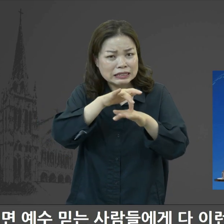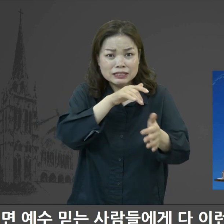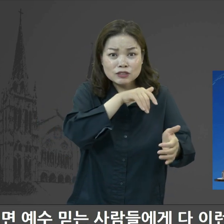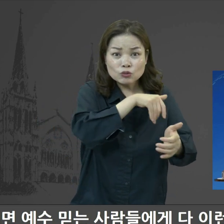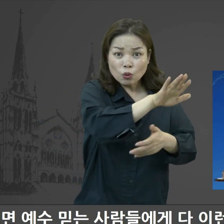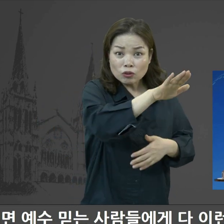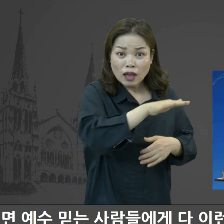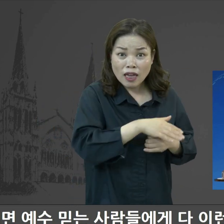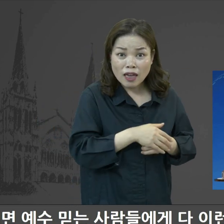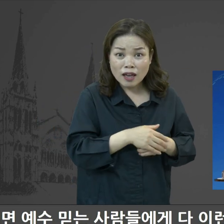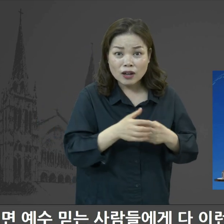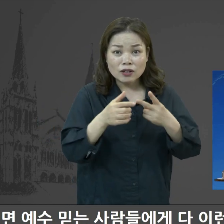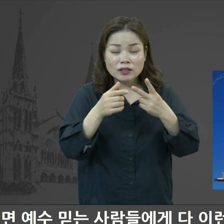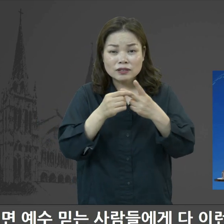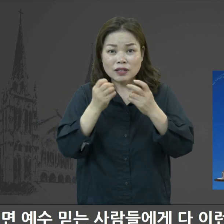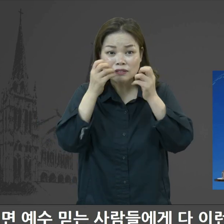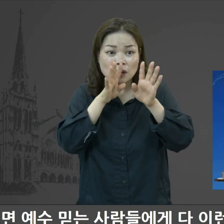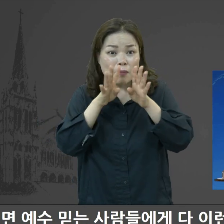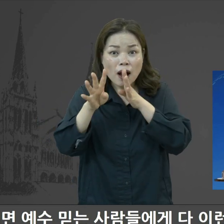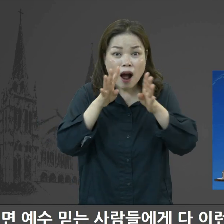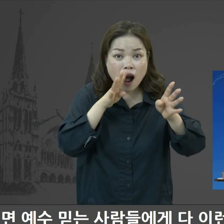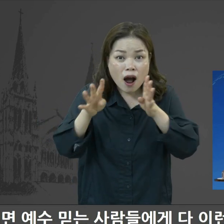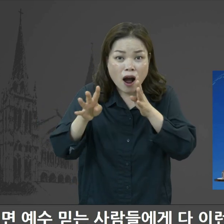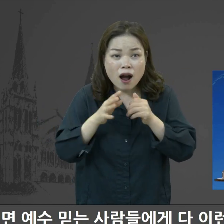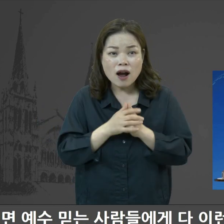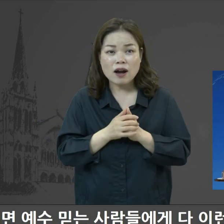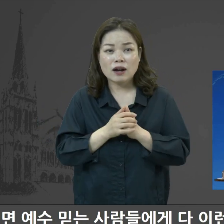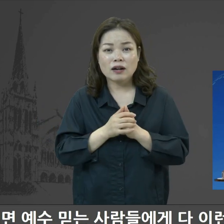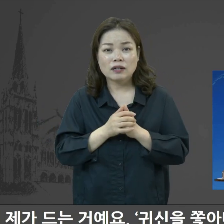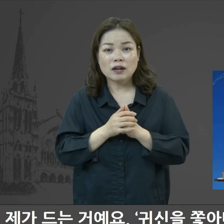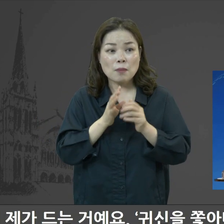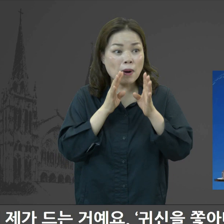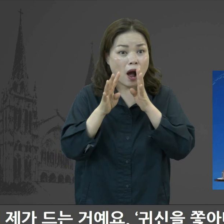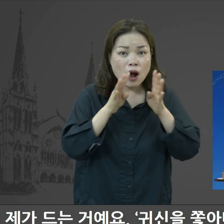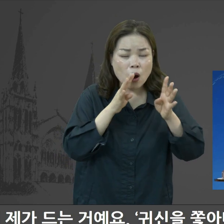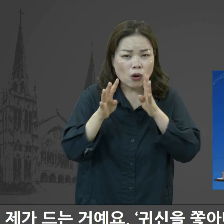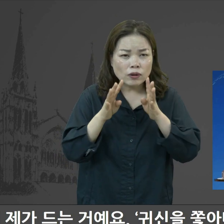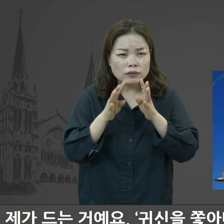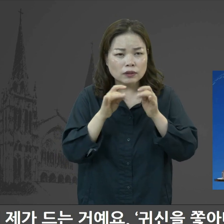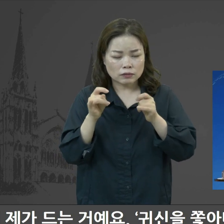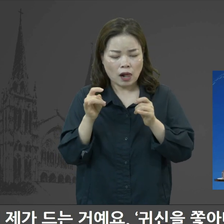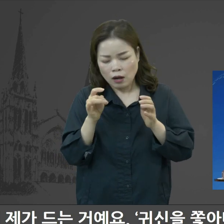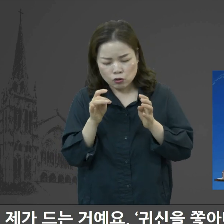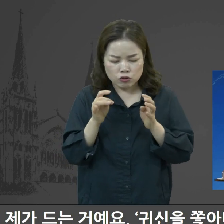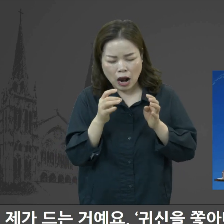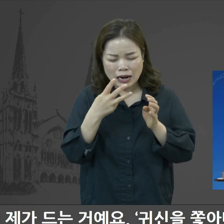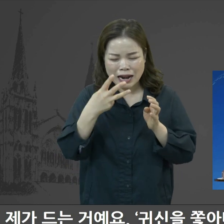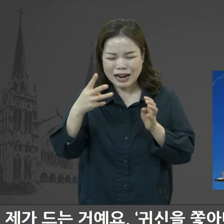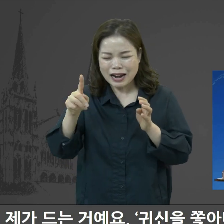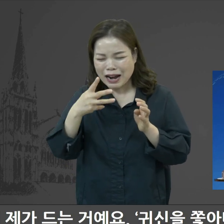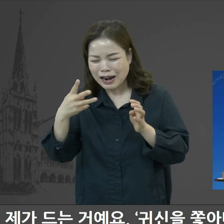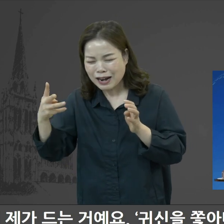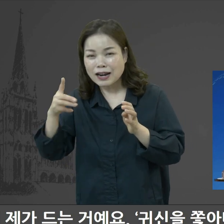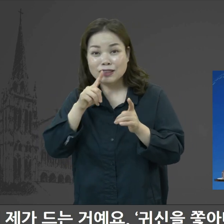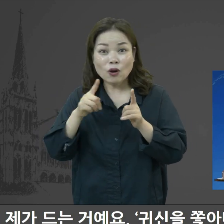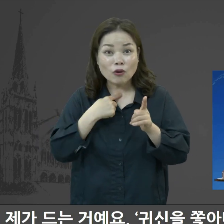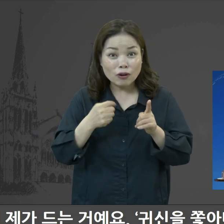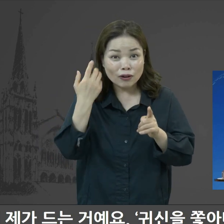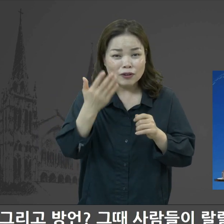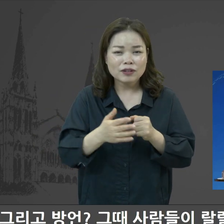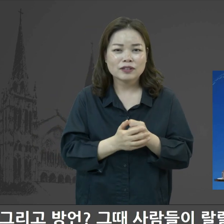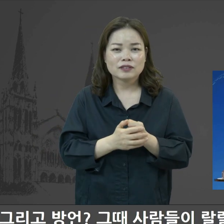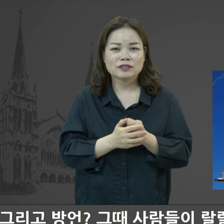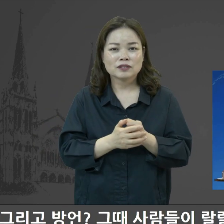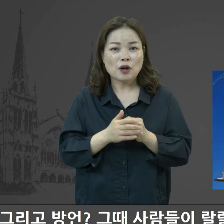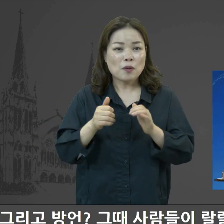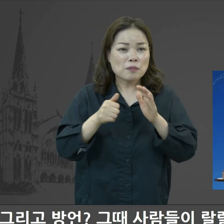쫓아내. 두 번째는 새 방언을 말해. 그리고 방언 그랬더니 사람들이 막 이러고 랄랄랄라 했던 거 그거. 세 번째